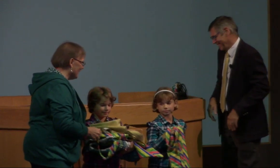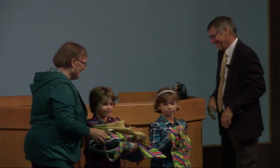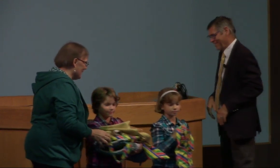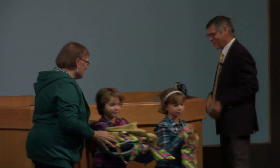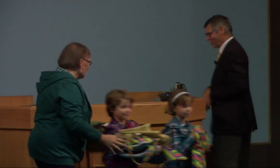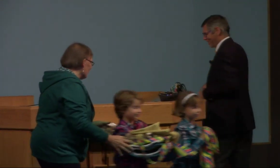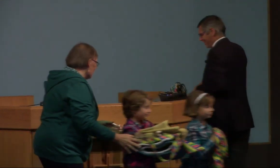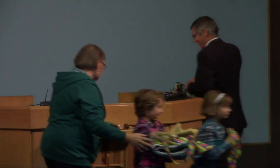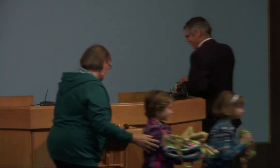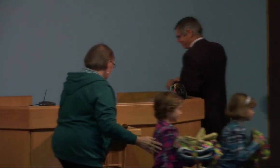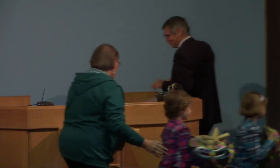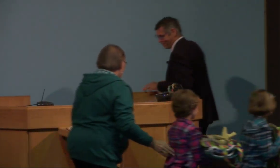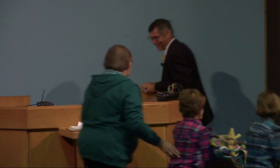Goed, baie dankie.